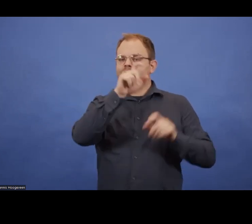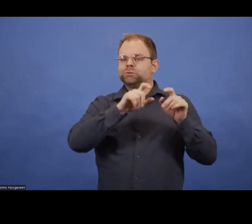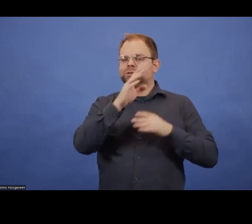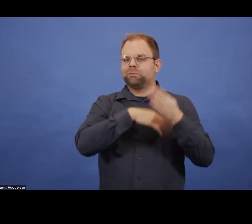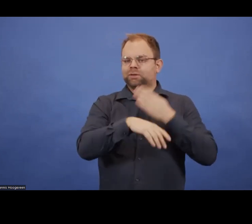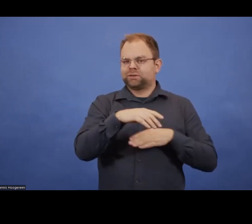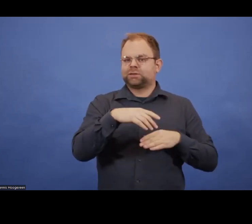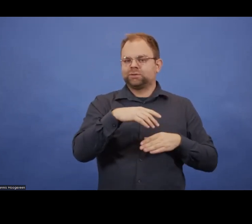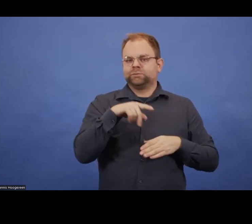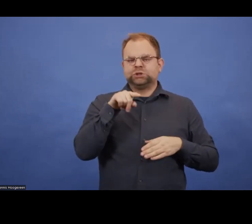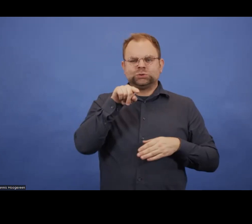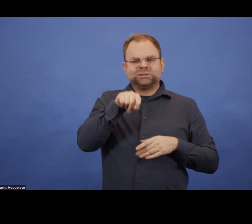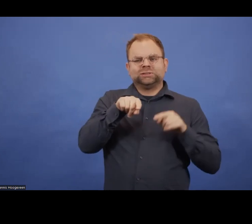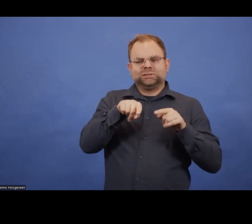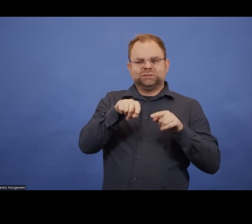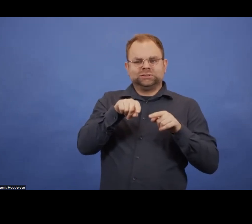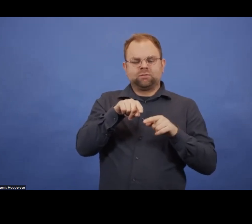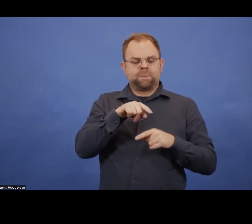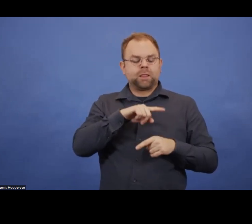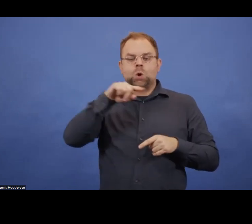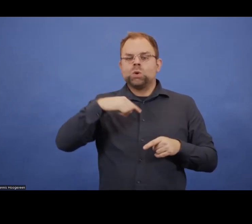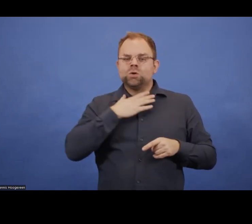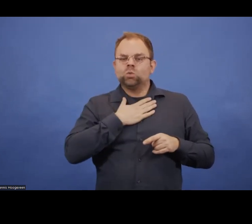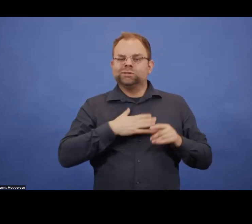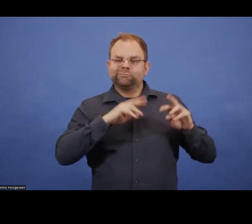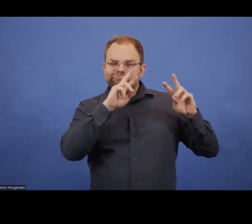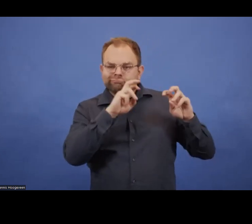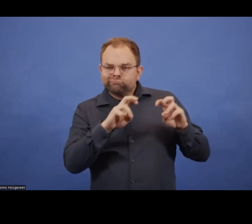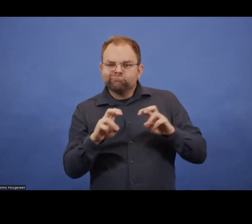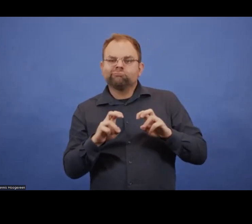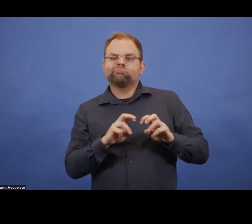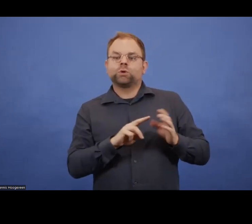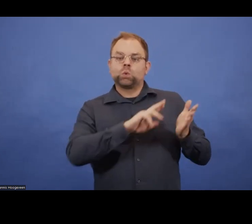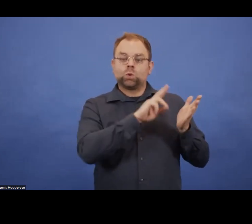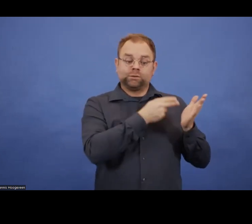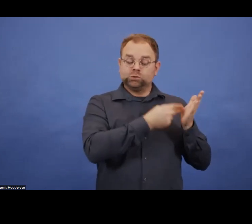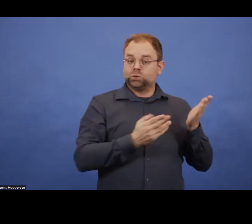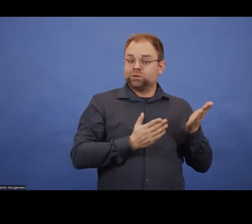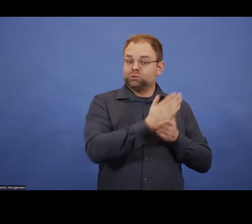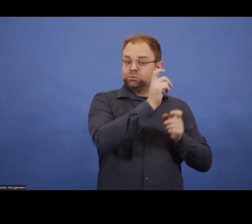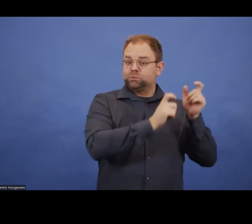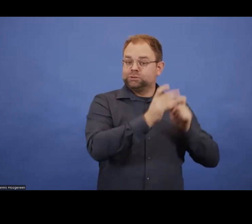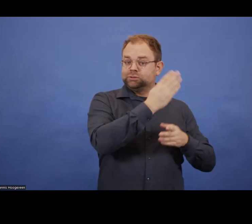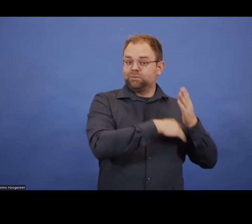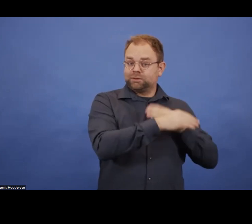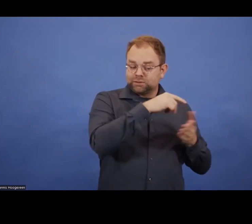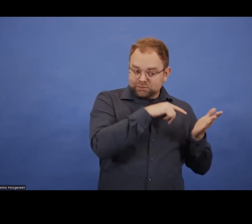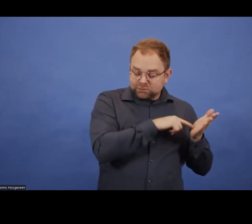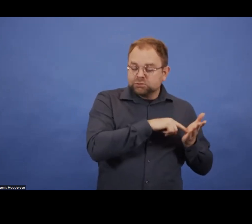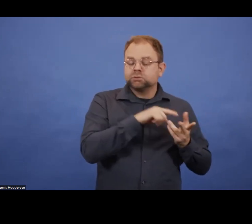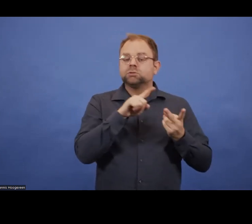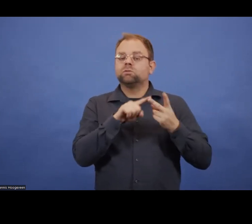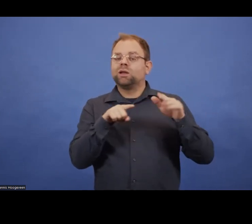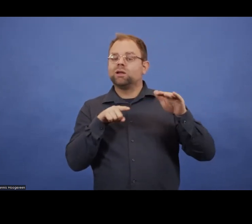la Convención de las Personas con Discapacidad sobre los derechos de las personas con discapacidad. Y